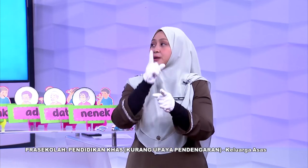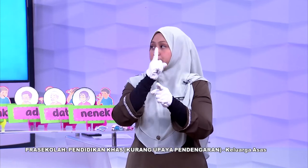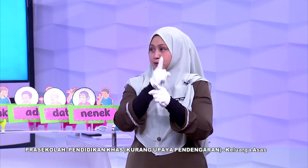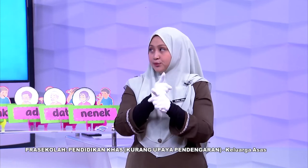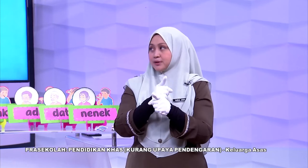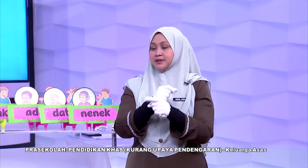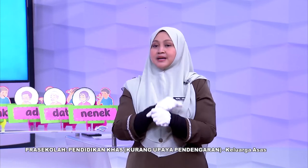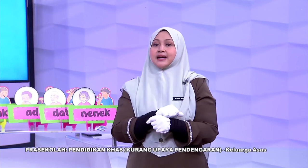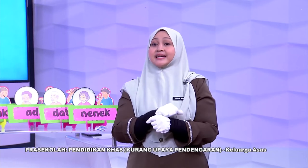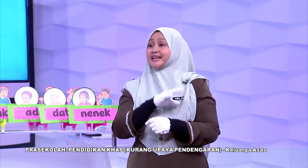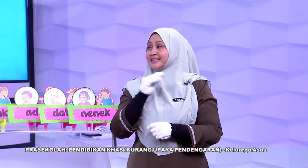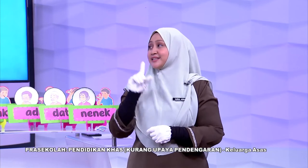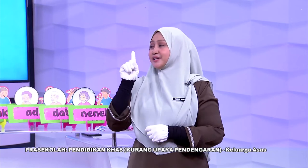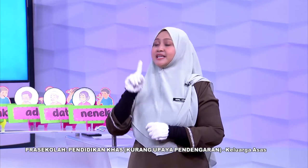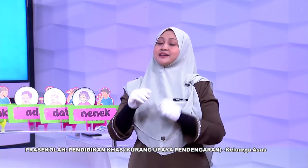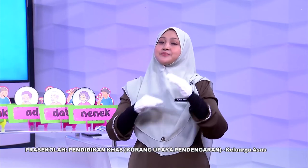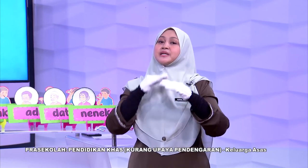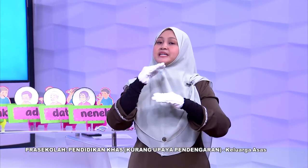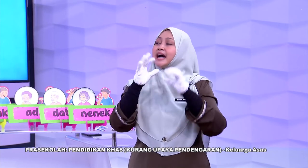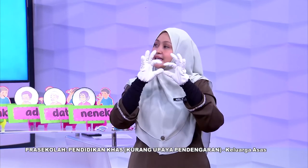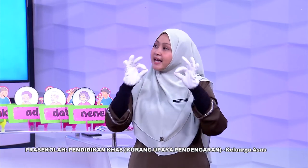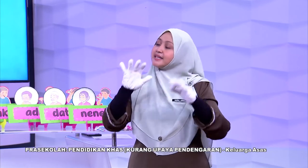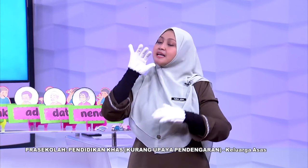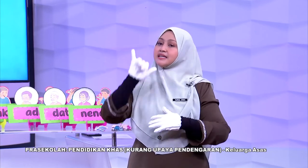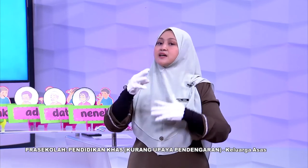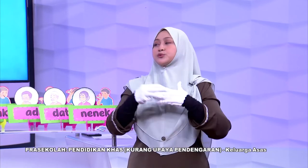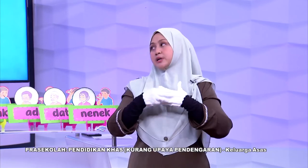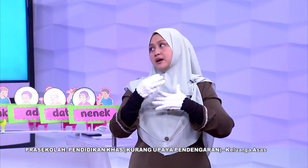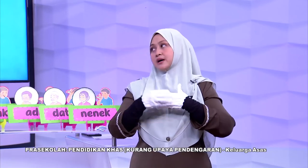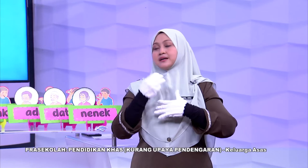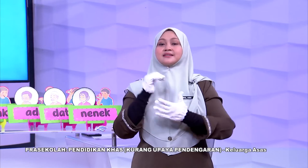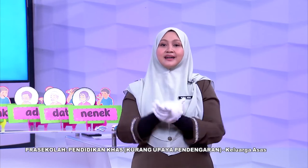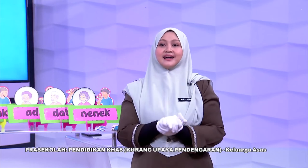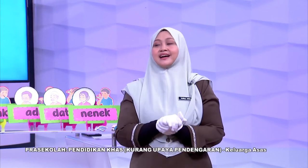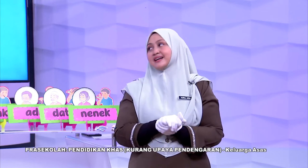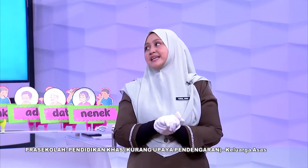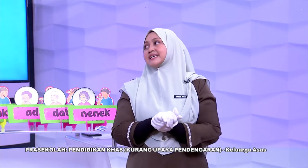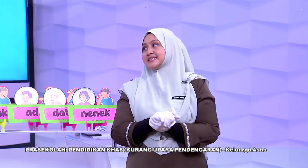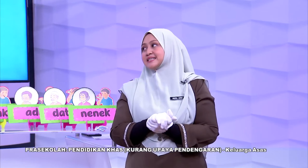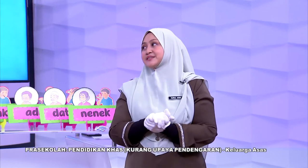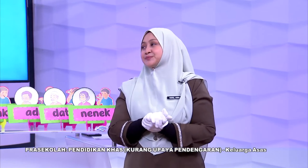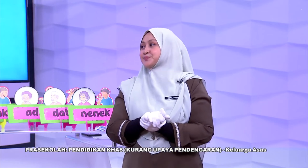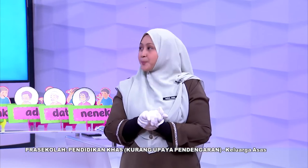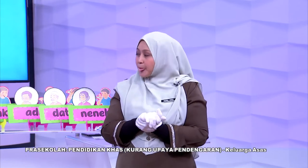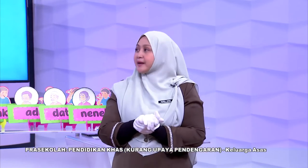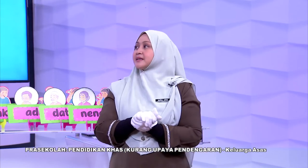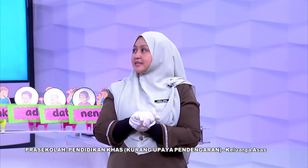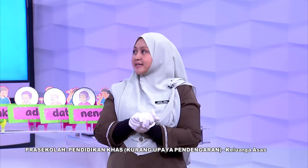betul baik ada satu lagi dulu ayah yang mudah jinak yang muda contohnya Ini